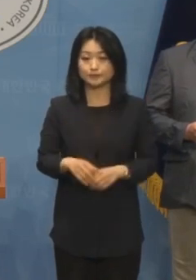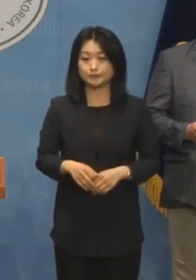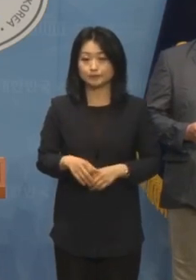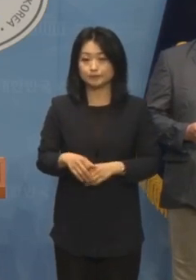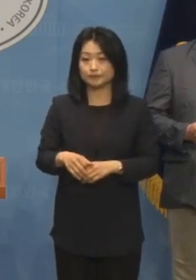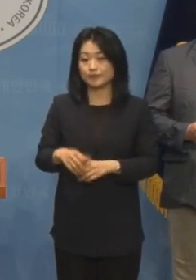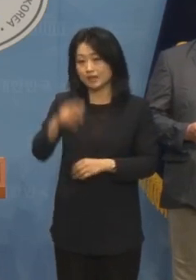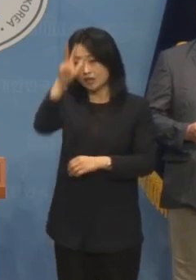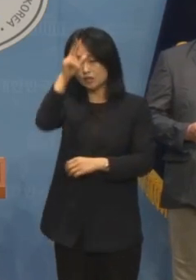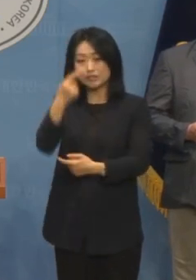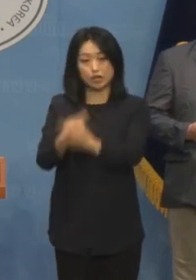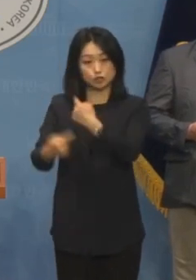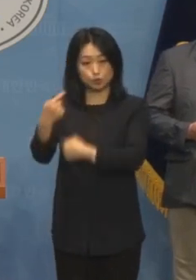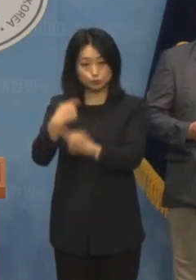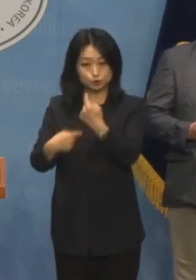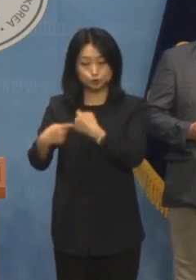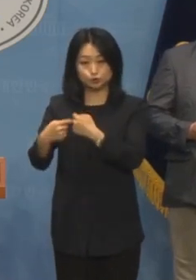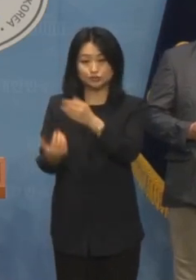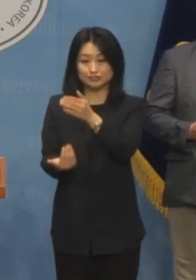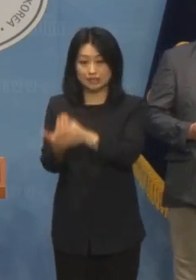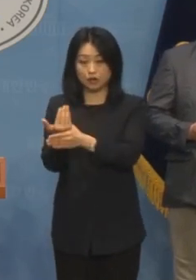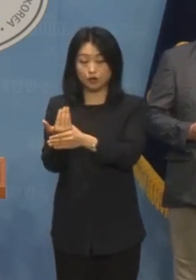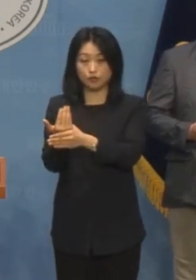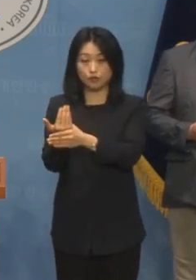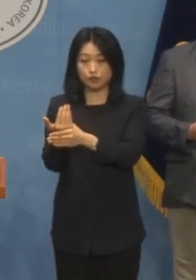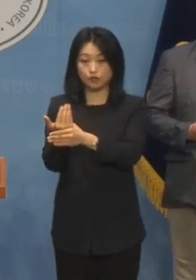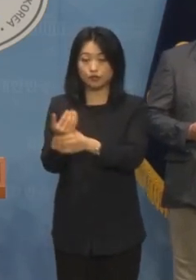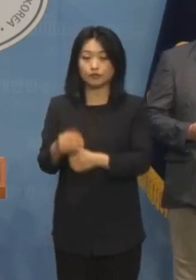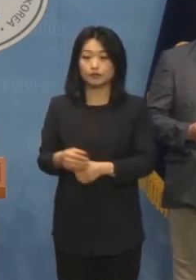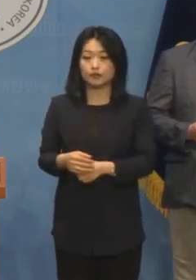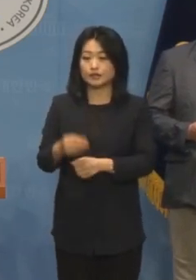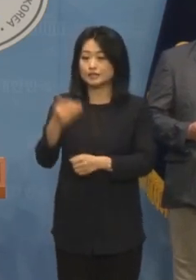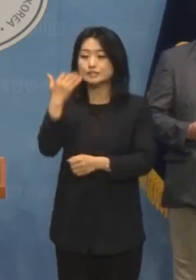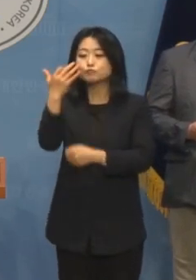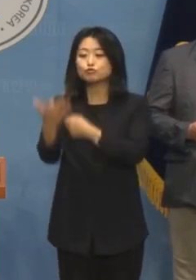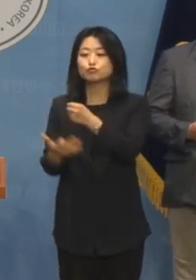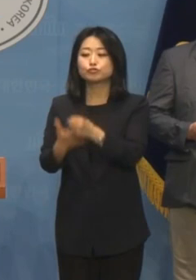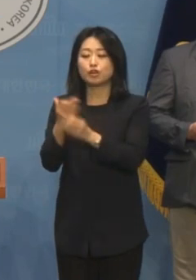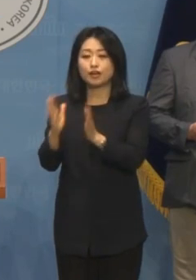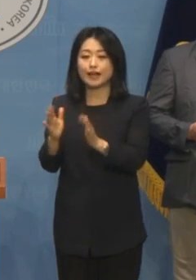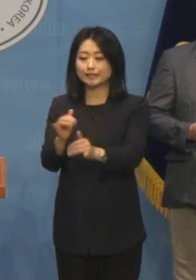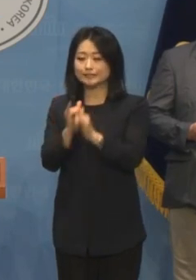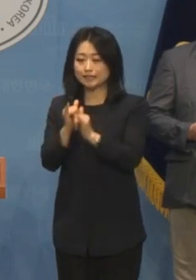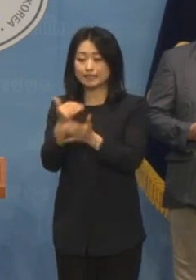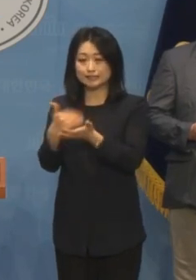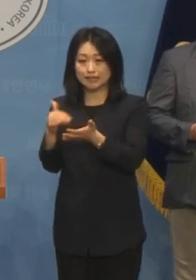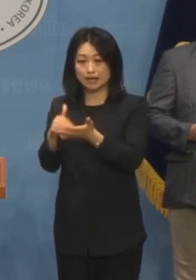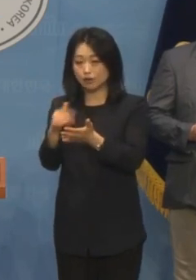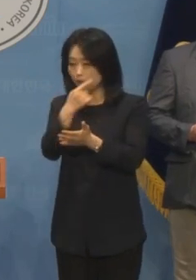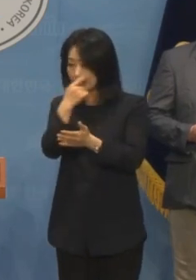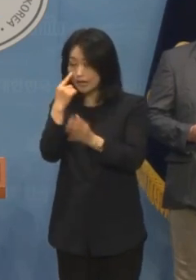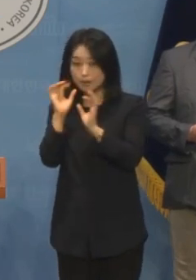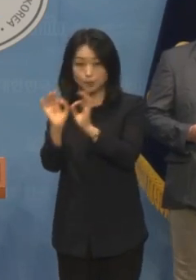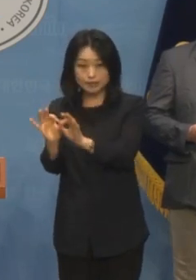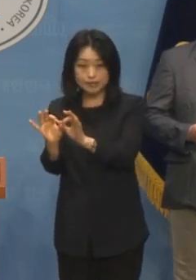사건 접수 통계가 2022년까지만 제시되고 있어서 19년 동안 자살한 사람의 숫자를 적용해서